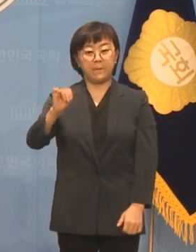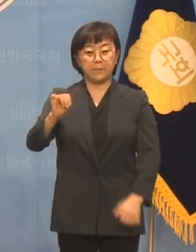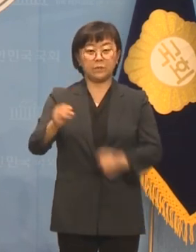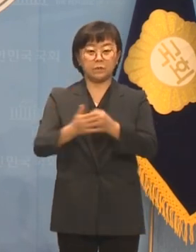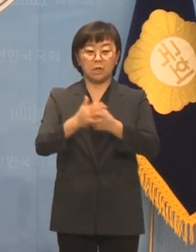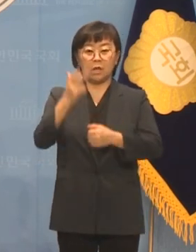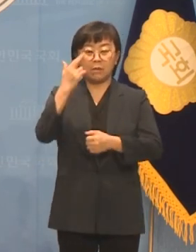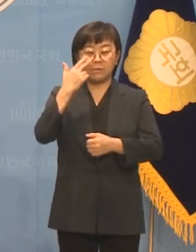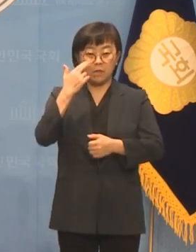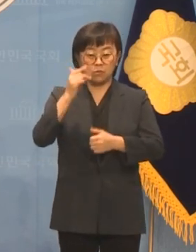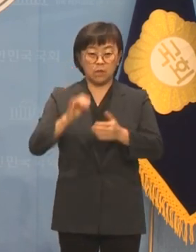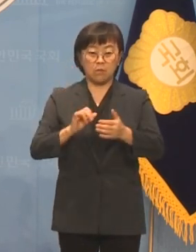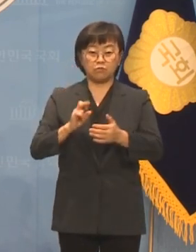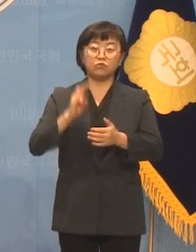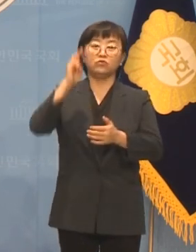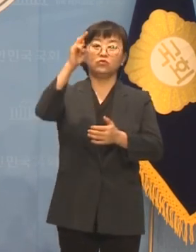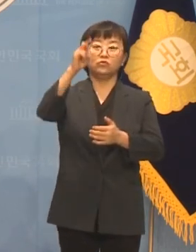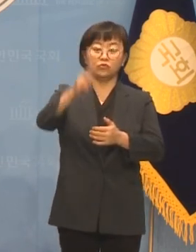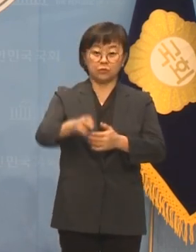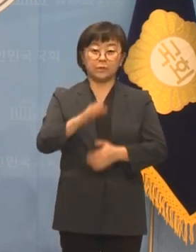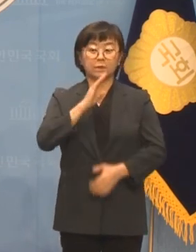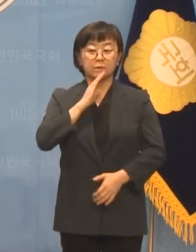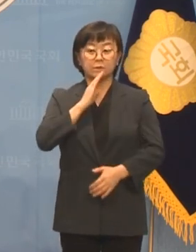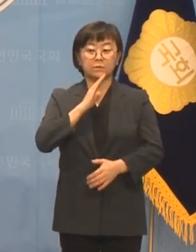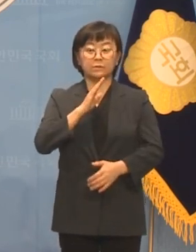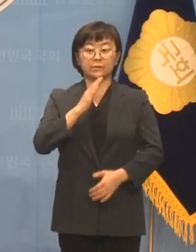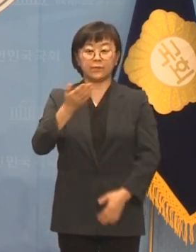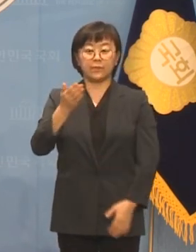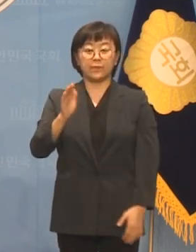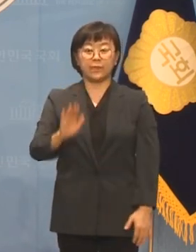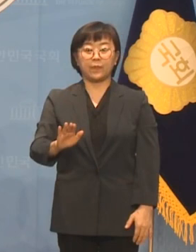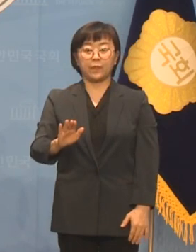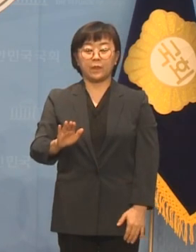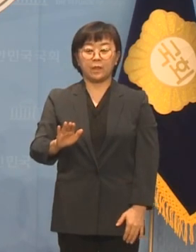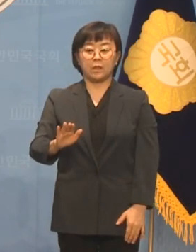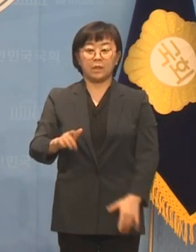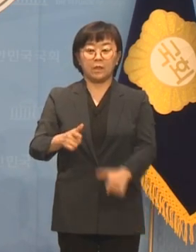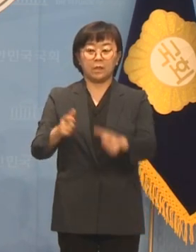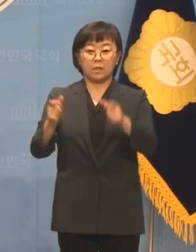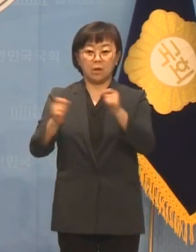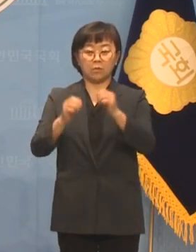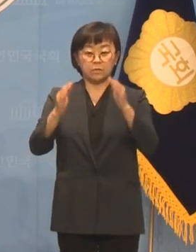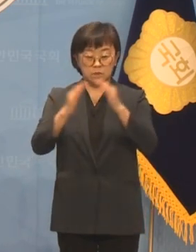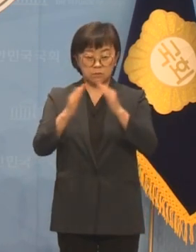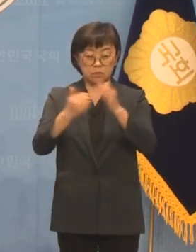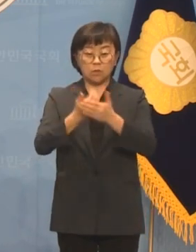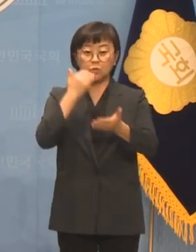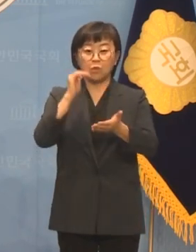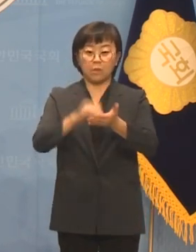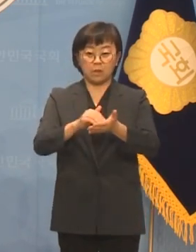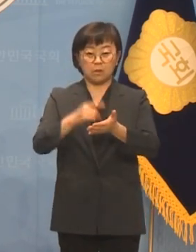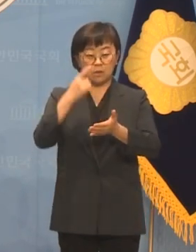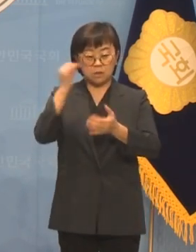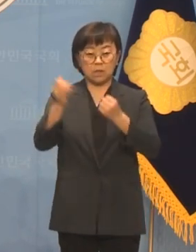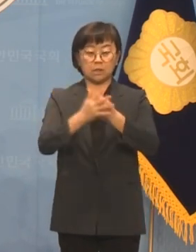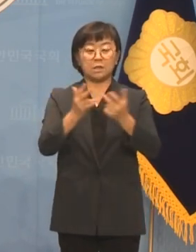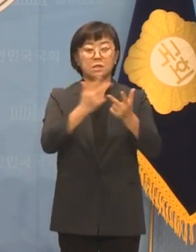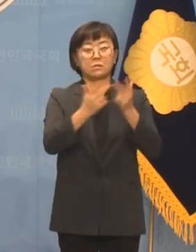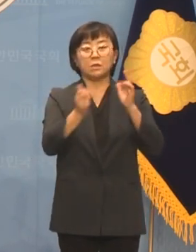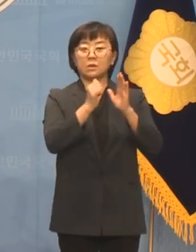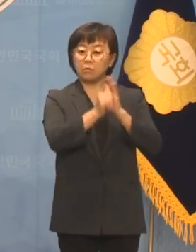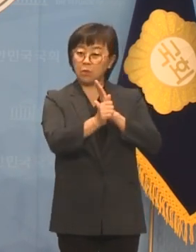본토까지 날아가는 미사일 이에도 불구하고 옆집 돌멩이라 인식하는 이재명